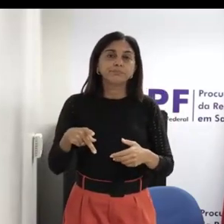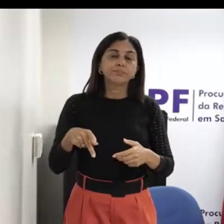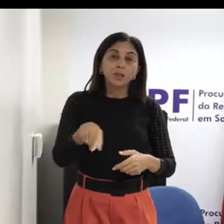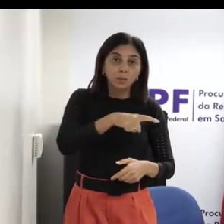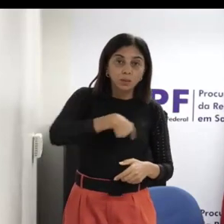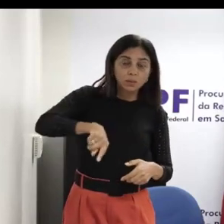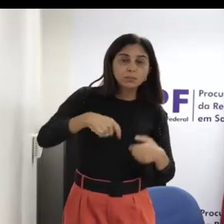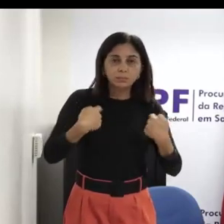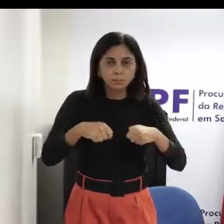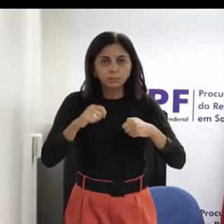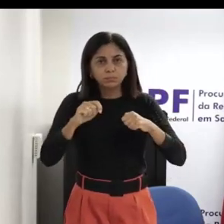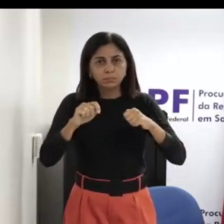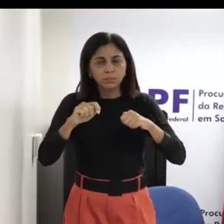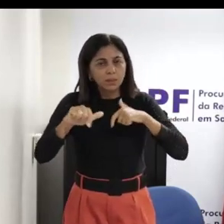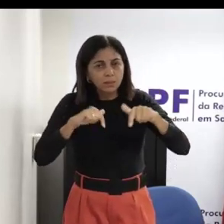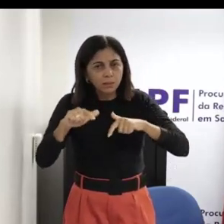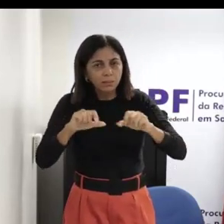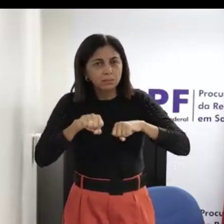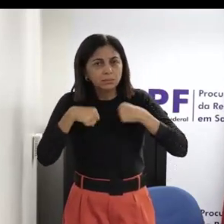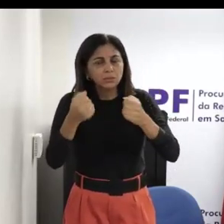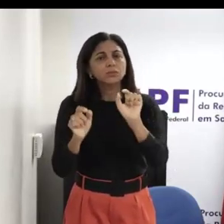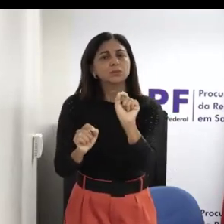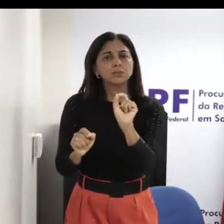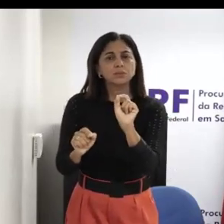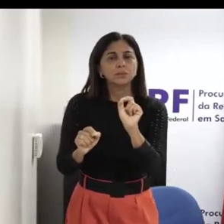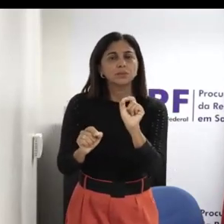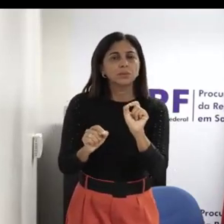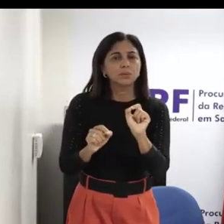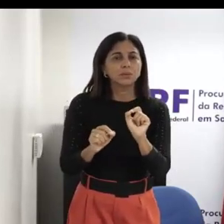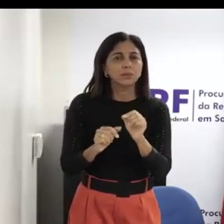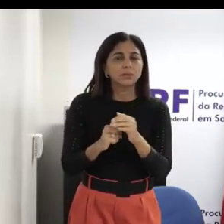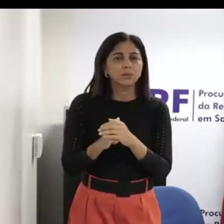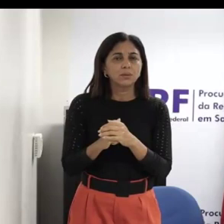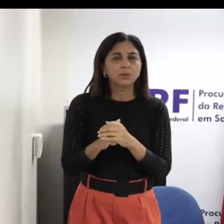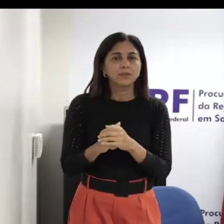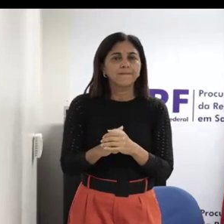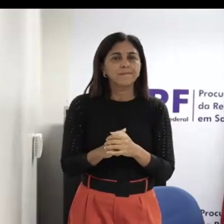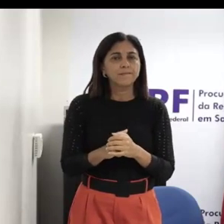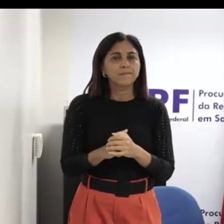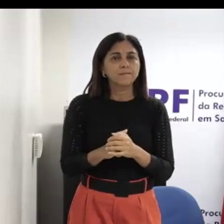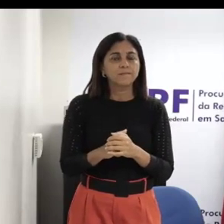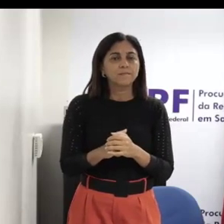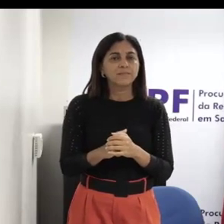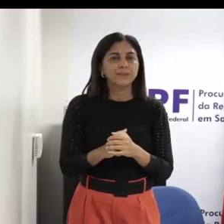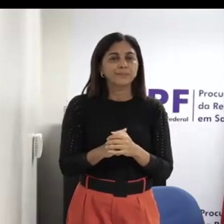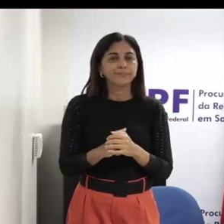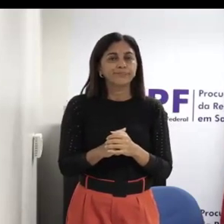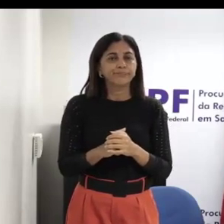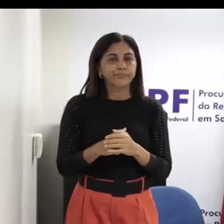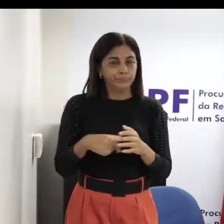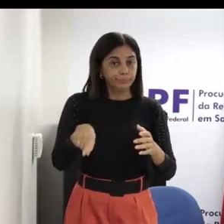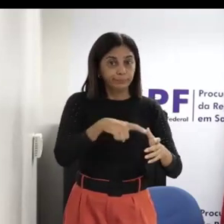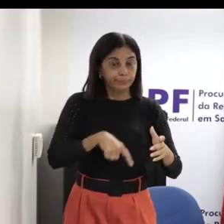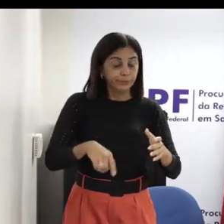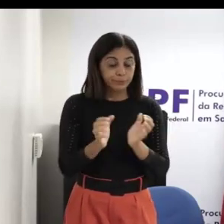a o que o que for possível eh usar para poder eh obter a sentença justa